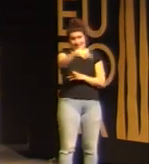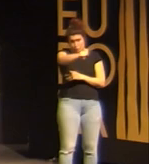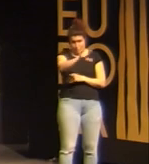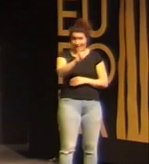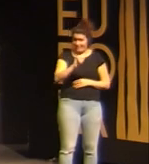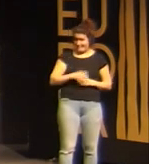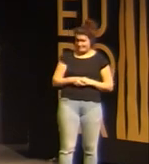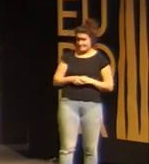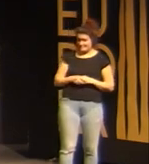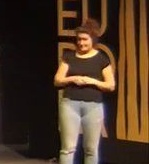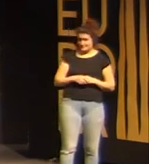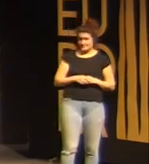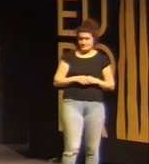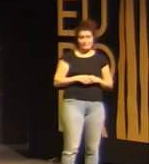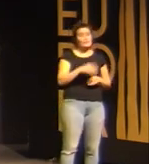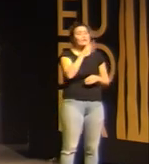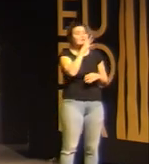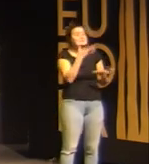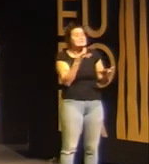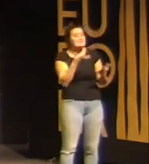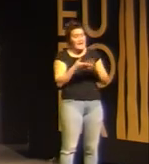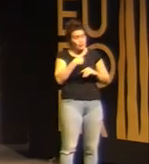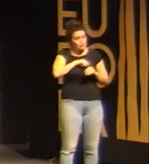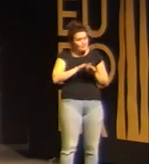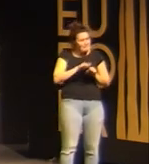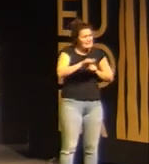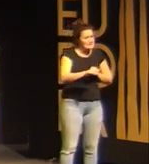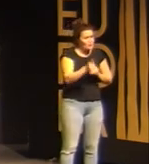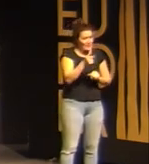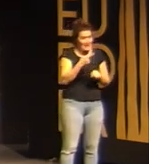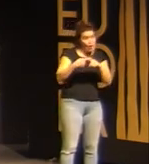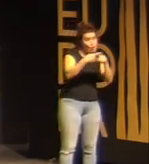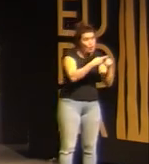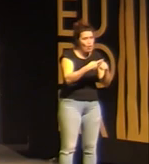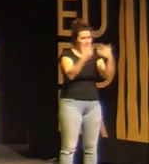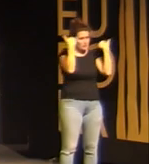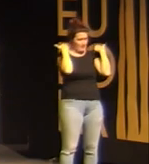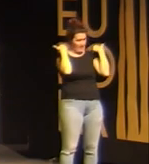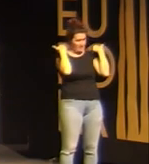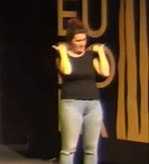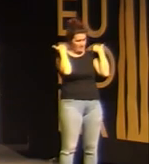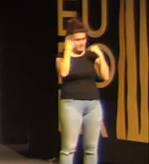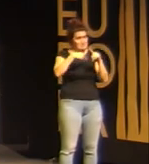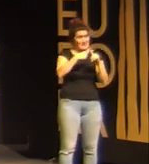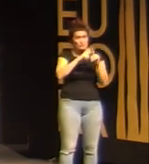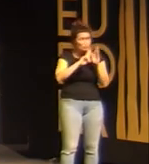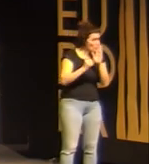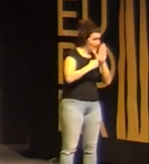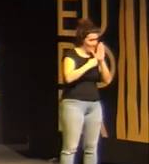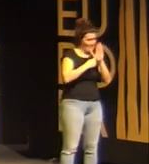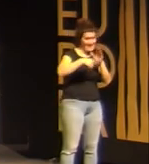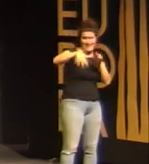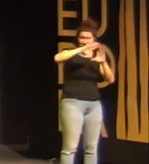vosotras por tanto tenemos que dar un pasito más la corresponsabilidad con la totalidad de la población